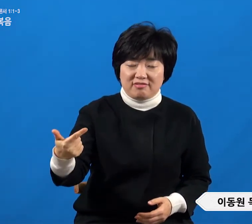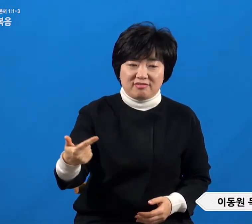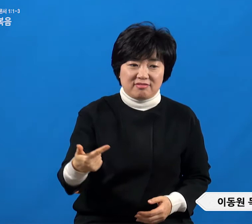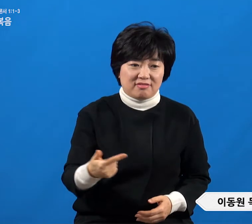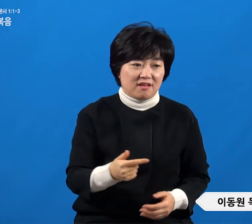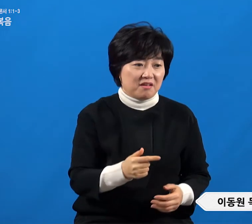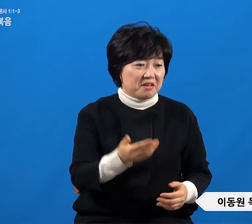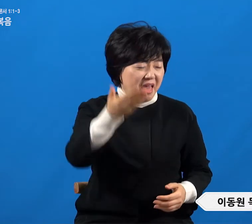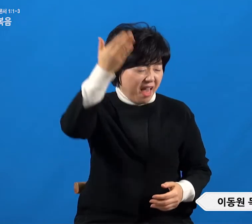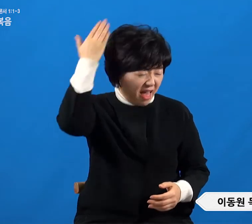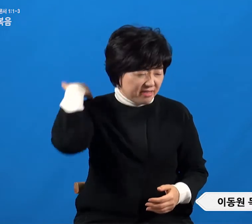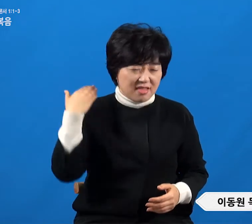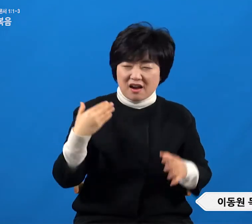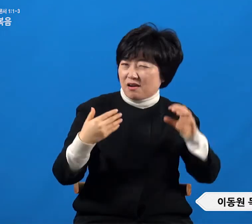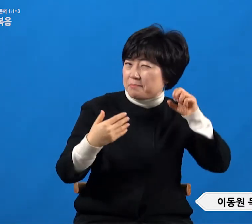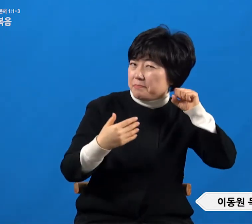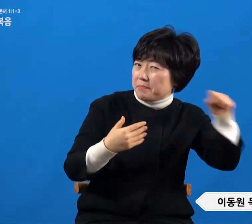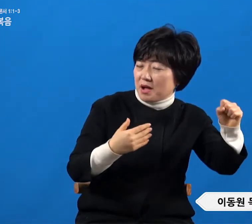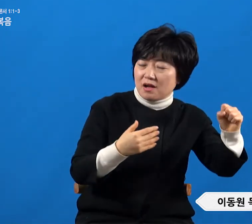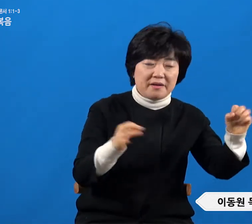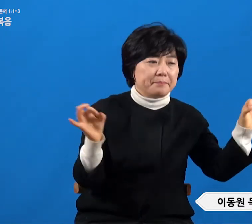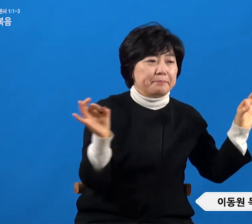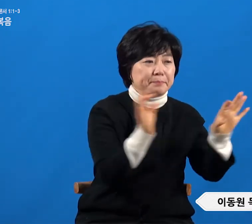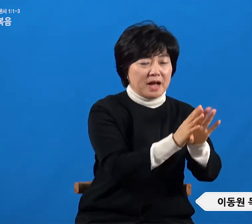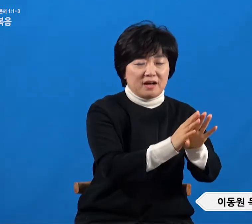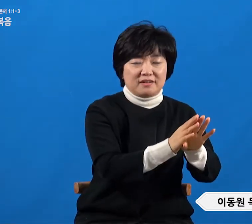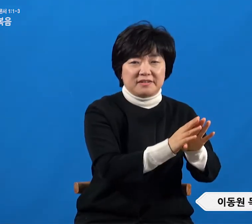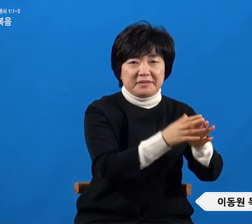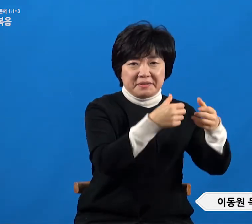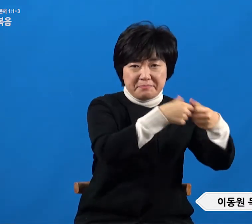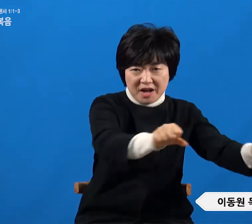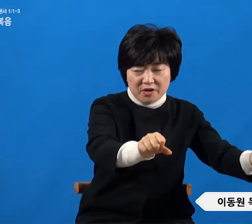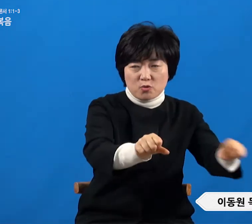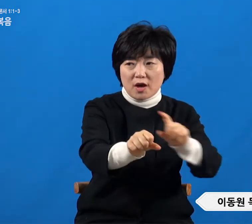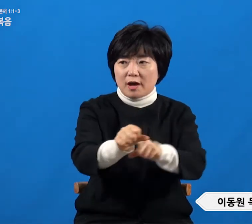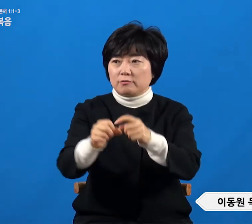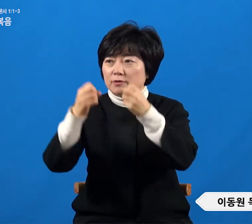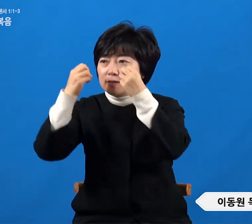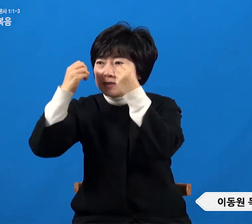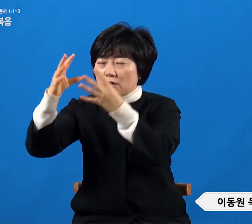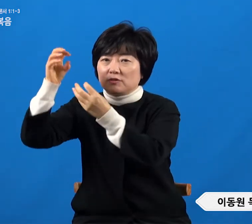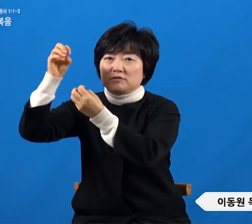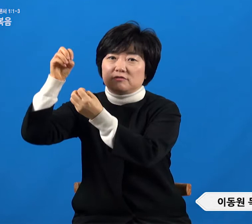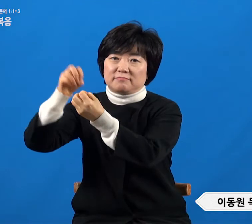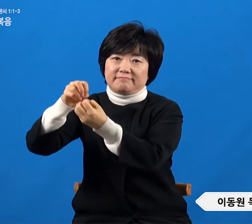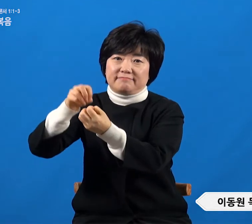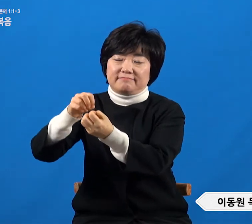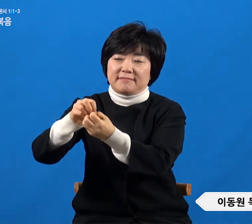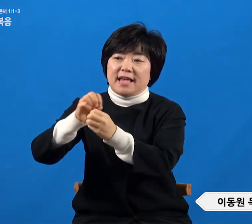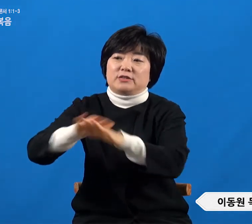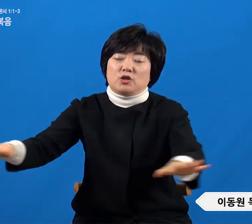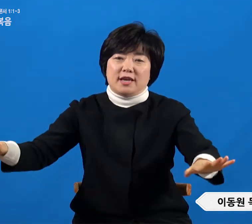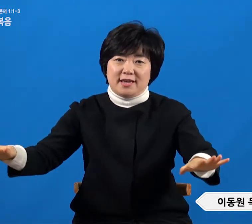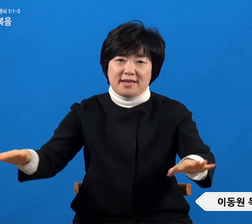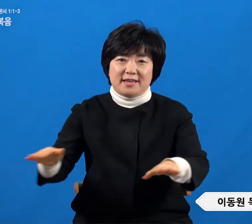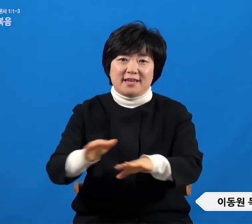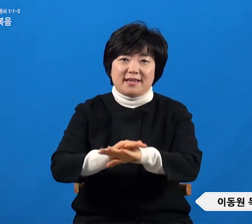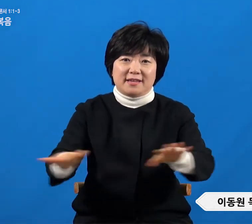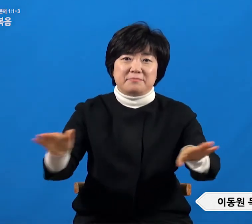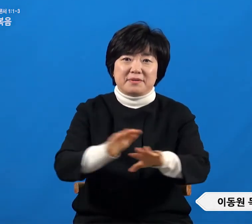우리가 과거에 붙들고 있었던 전통적인 가치, 중요하게 생각했던 것들이 파괴되고 해체되고